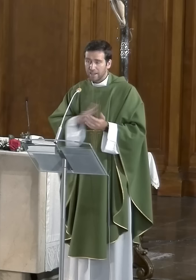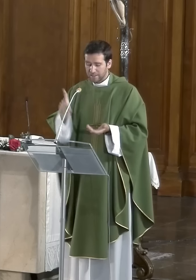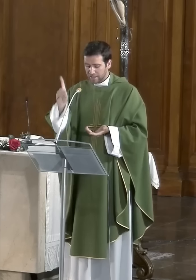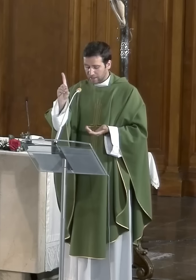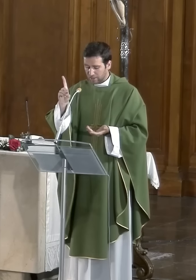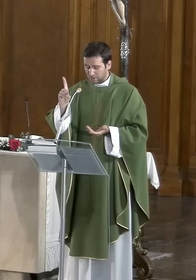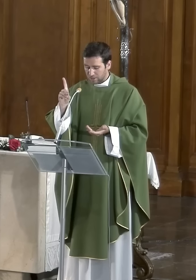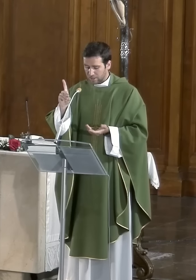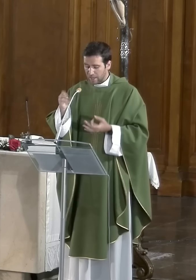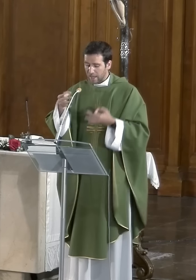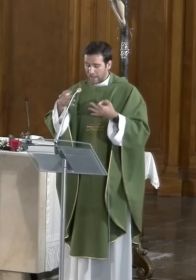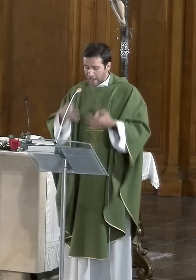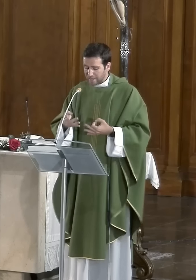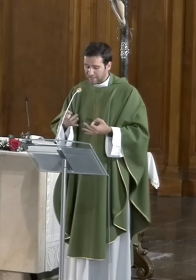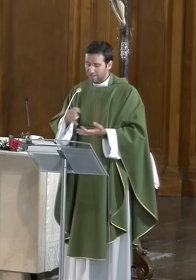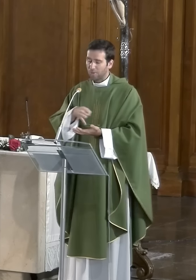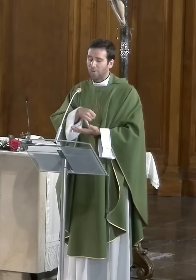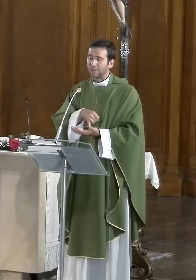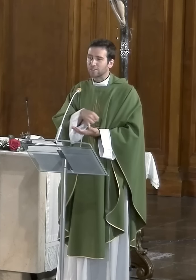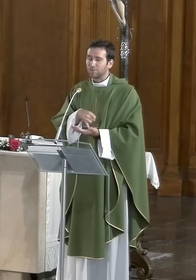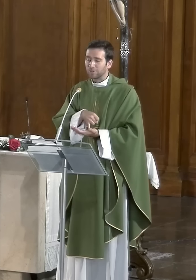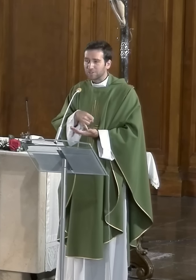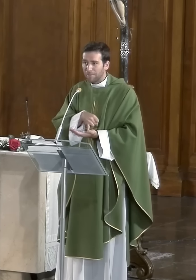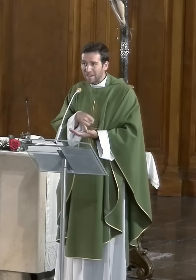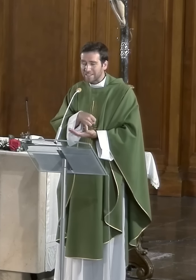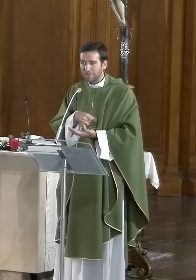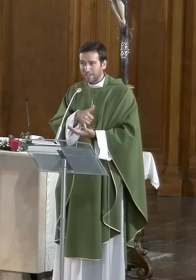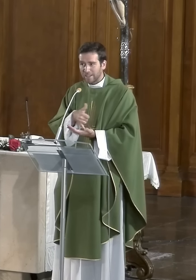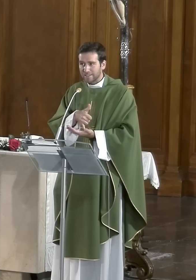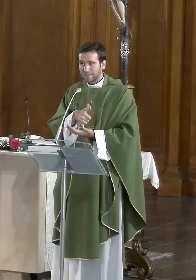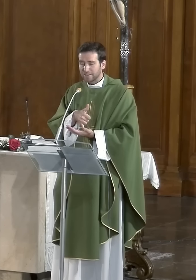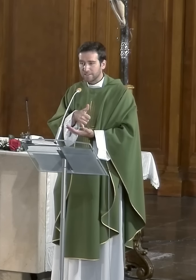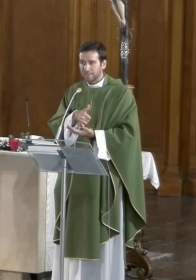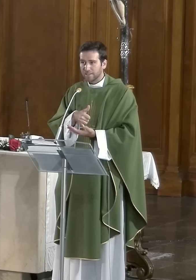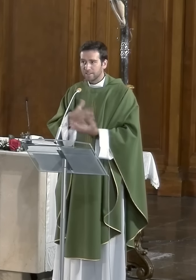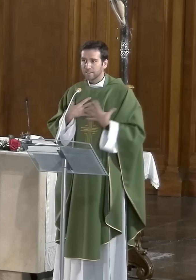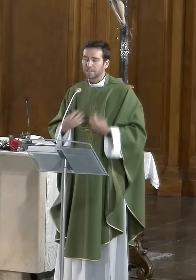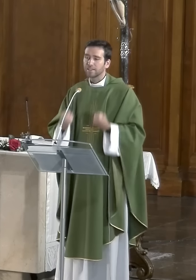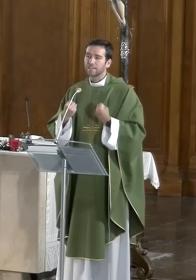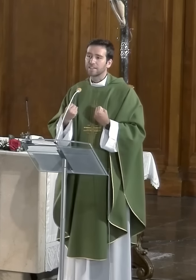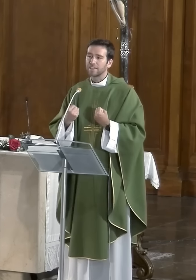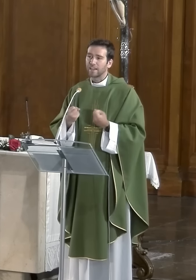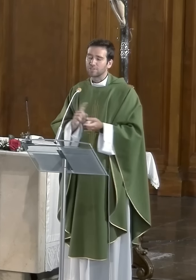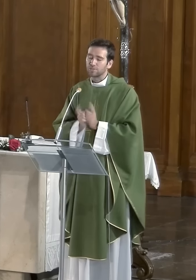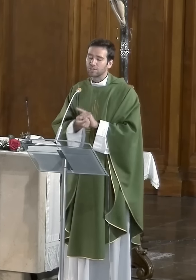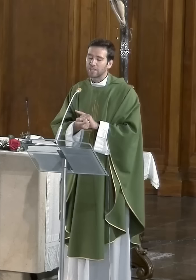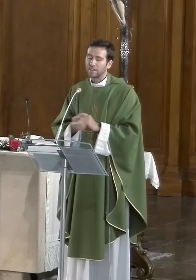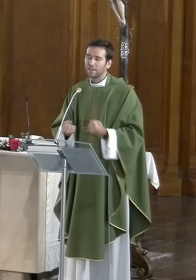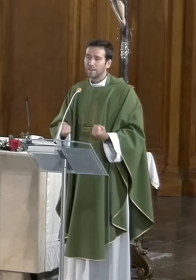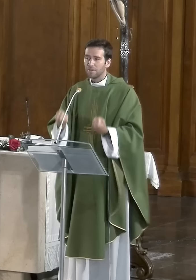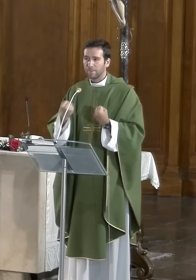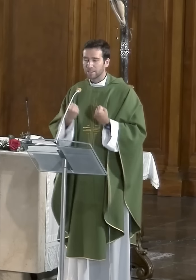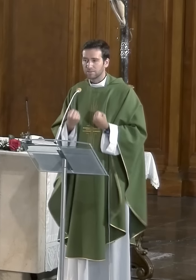de Dios, es cuando somos más débiles que Jesús nos hace más